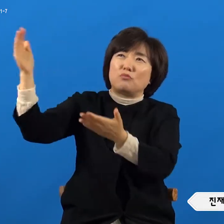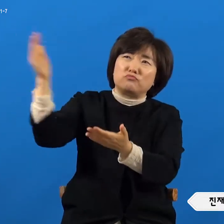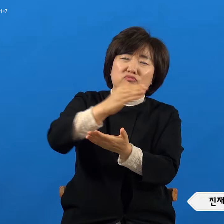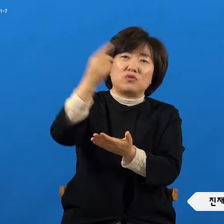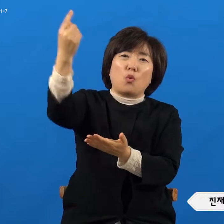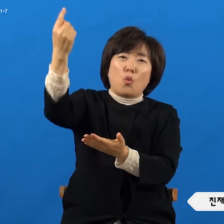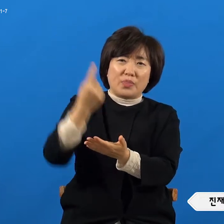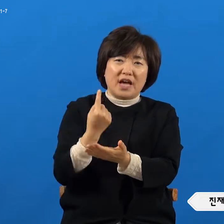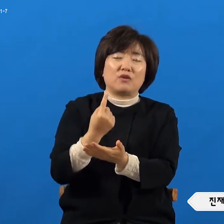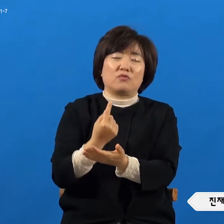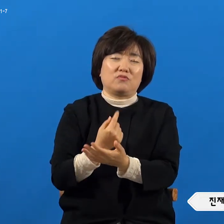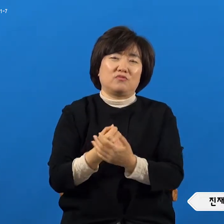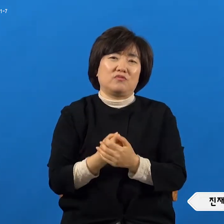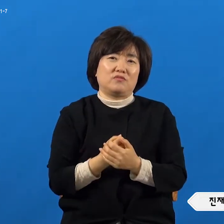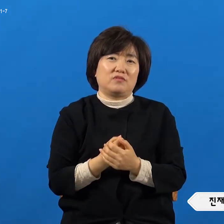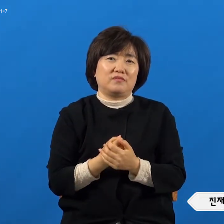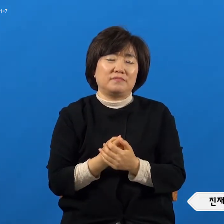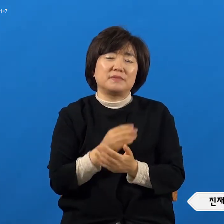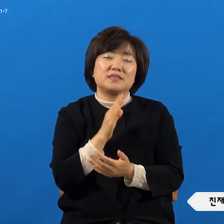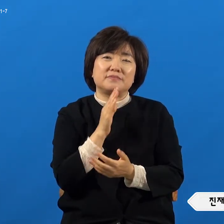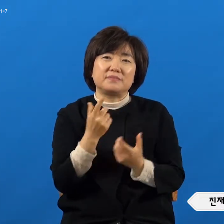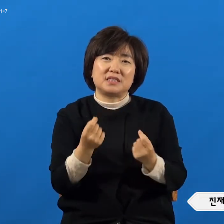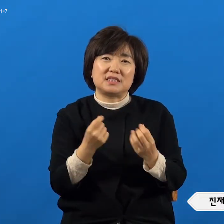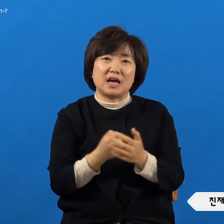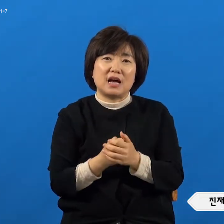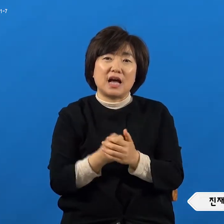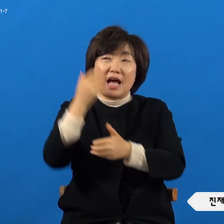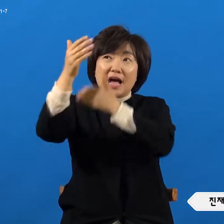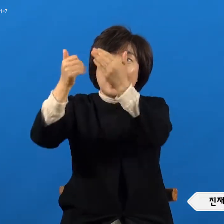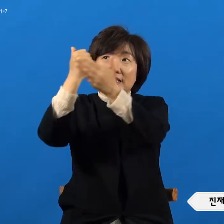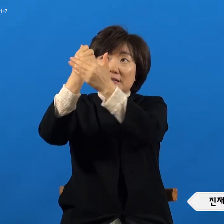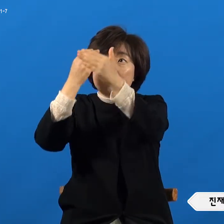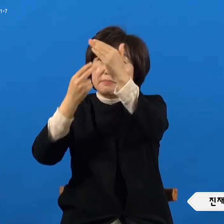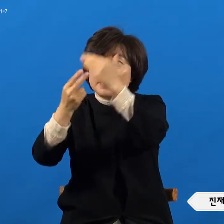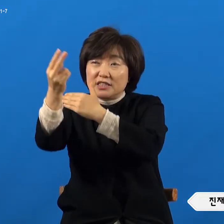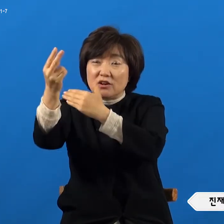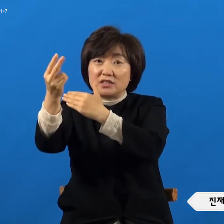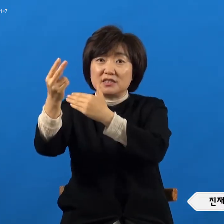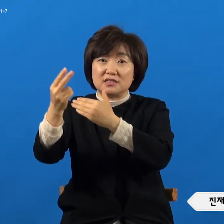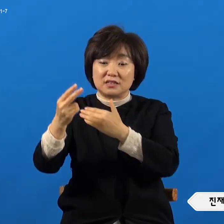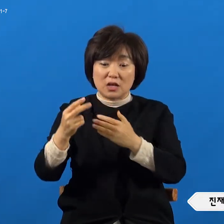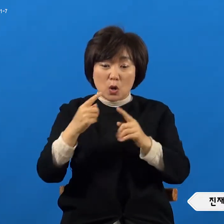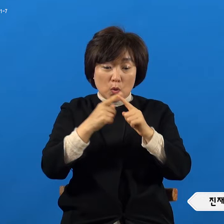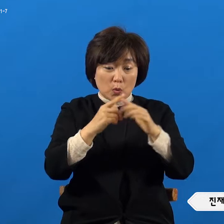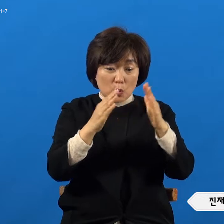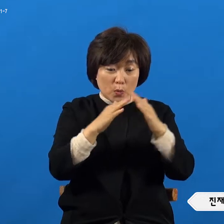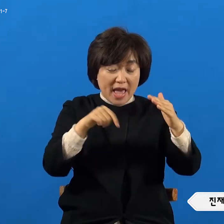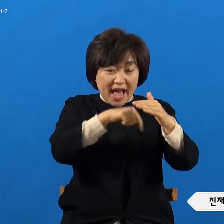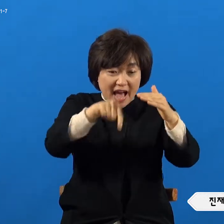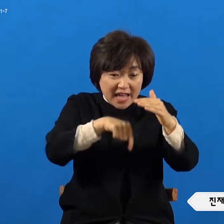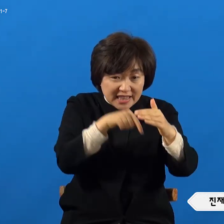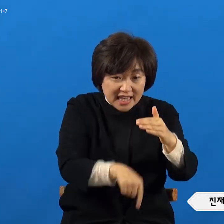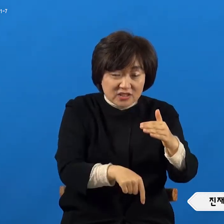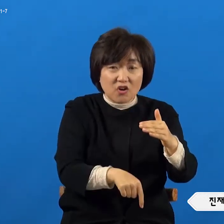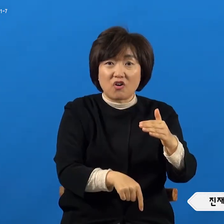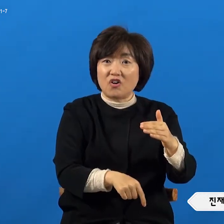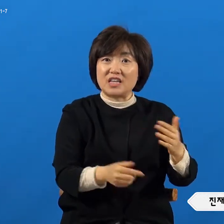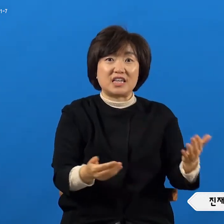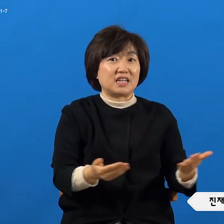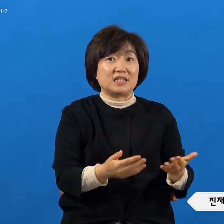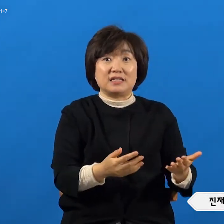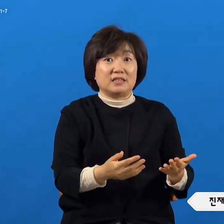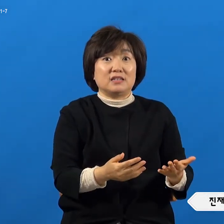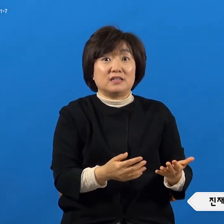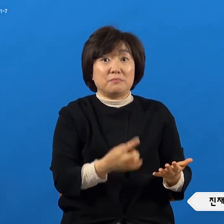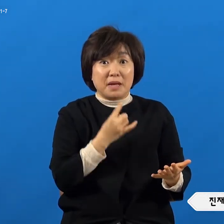것, 그렇습니다. 그러므로 하나님의 비전은 꼭 교회 안에서의 일만이 아닙니다. 아니,